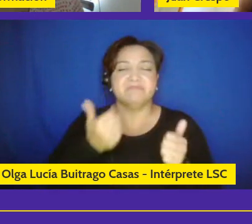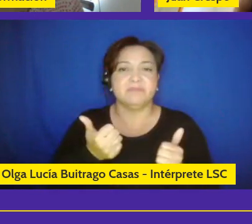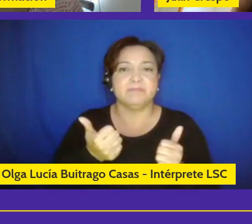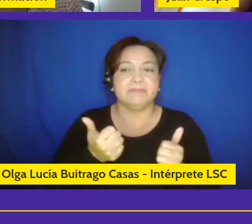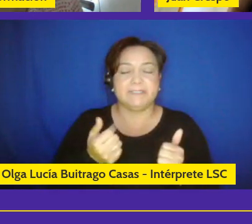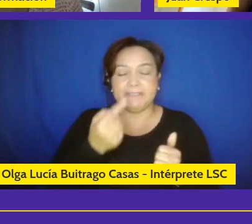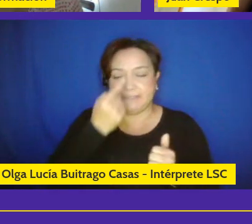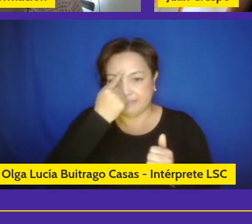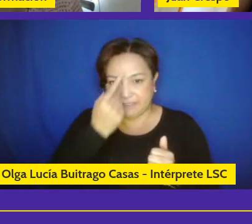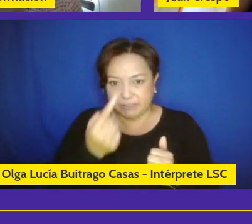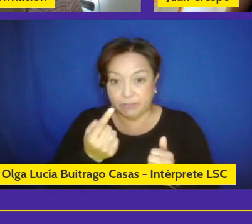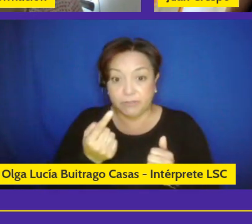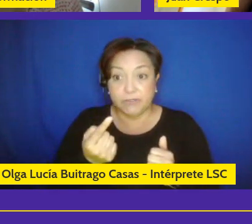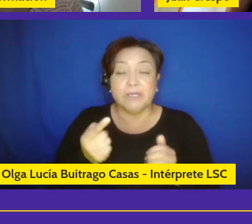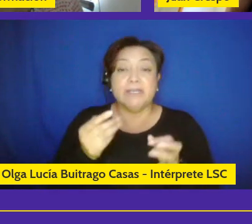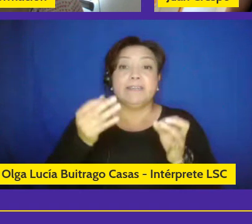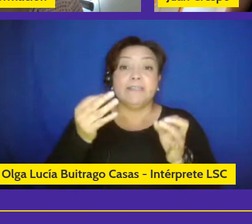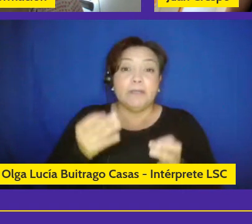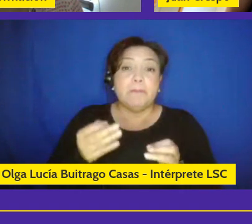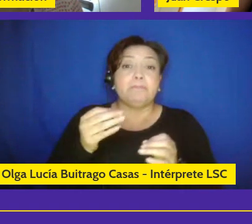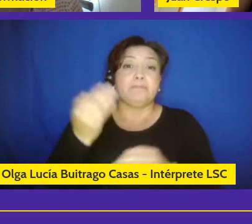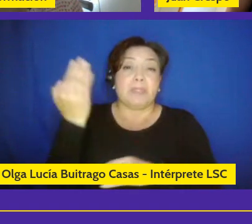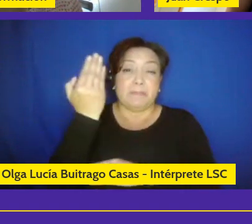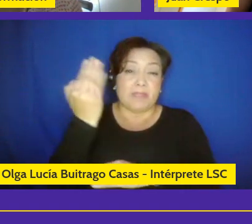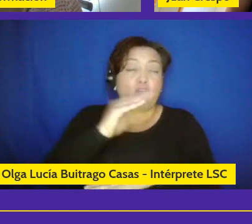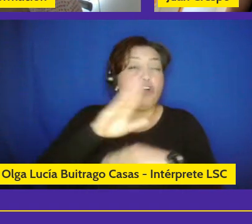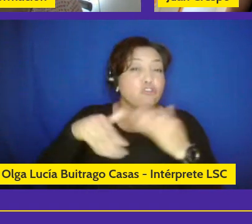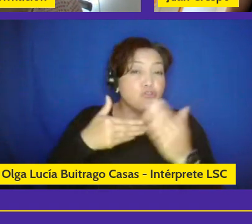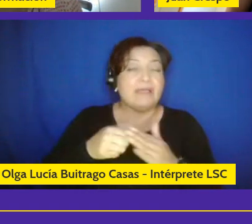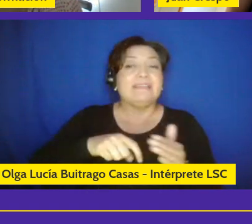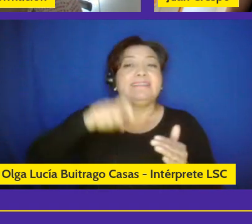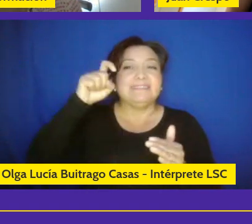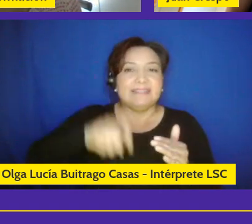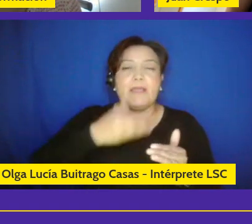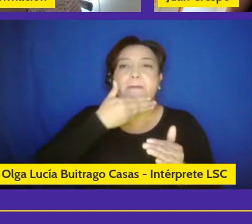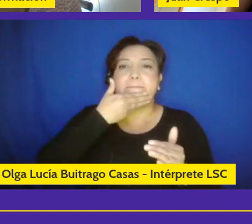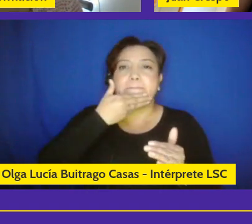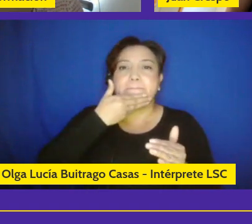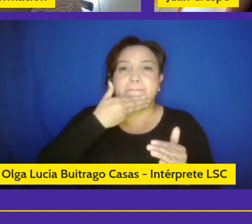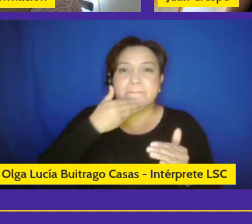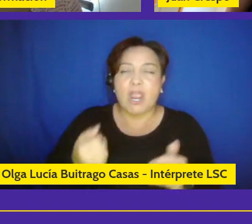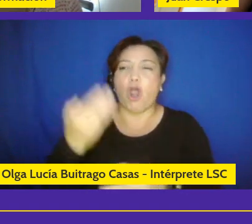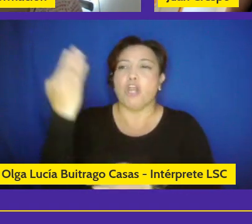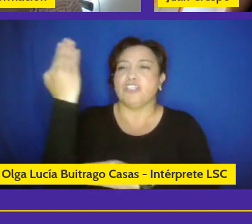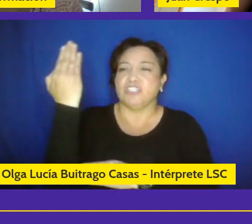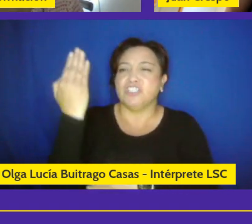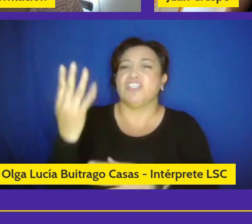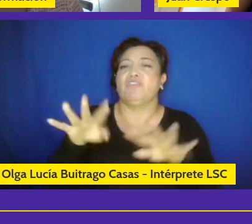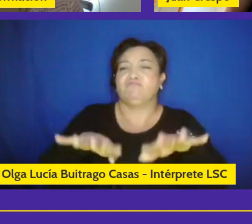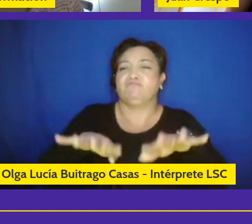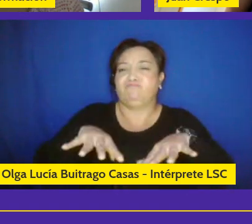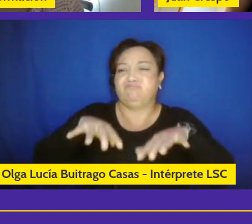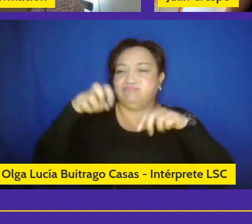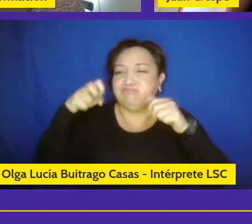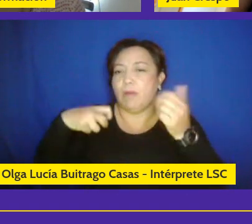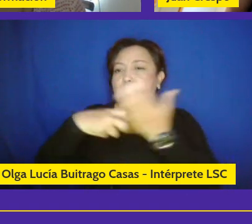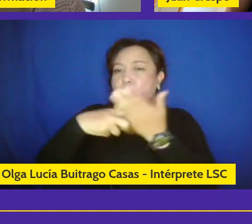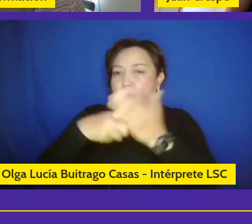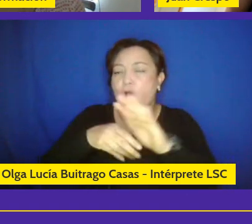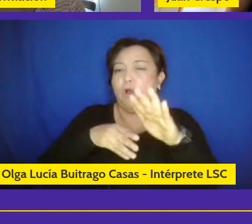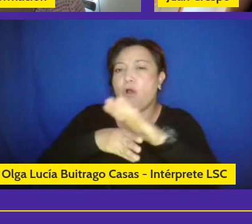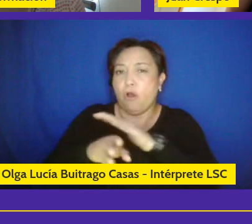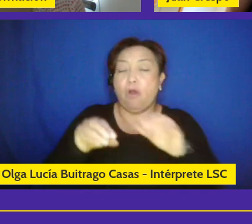tienen que pasar por salas, si es indispensable que tengan un gran tiempo en salas y un éxito en salas, o si